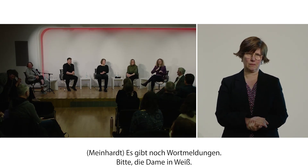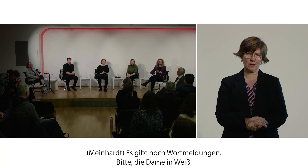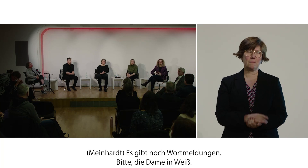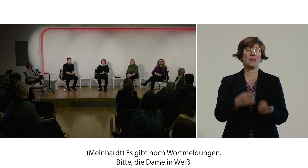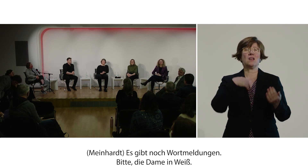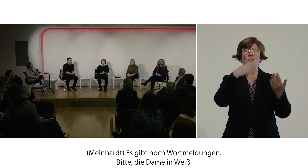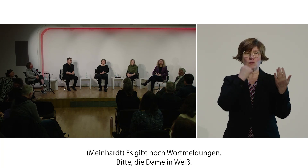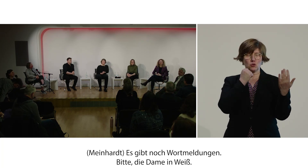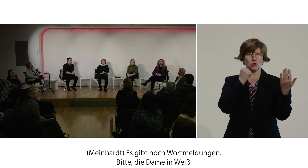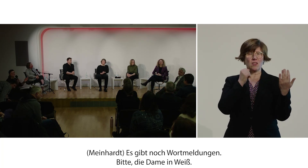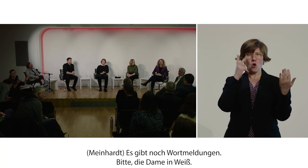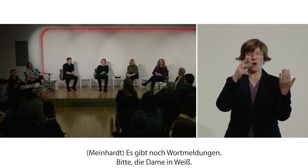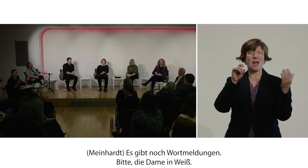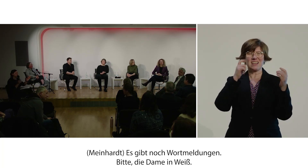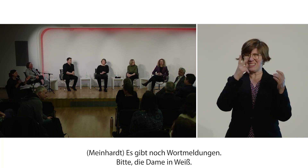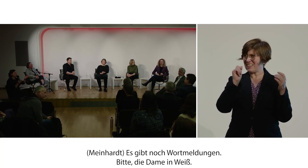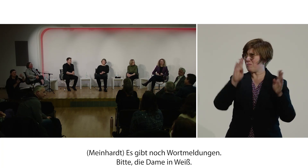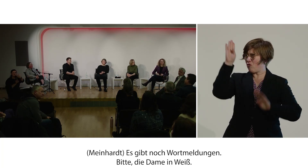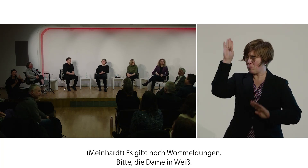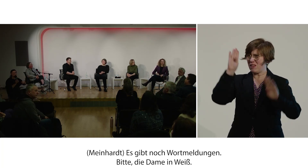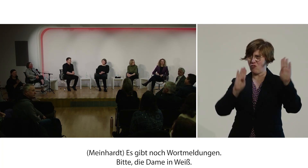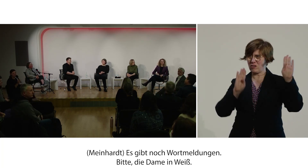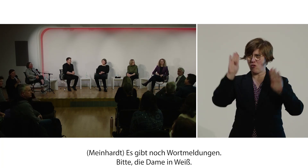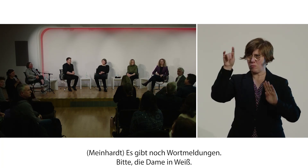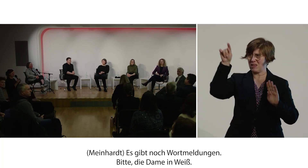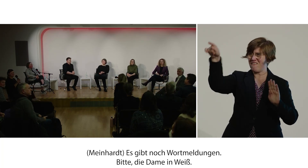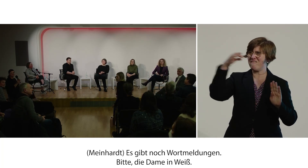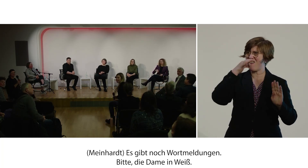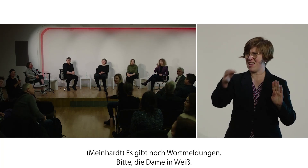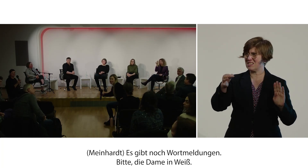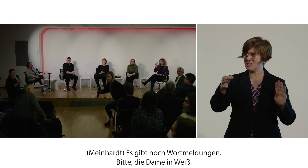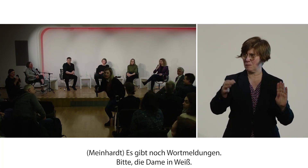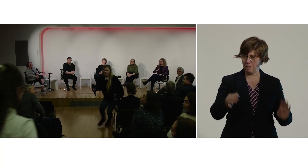Ja, ich habe jetzt noch gesehen, es gibt noch Wortmeldungen. Bitte die Dame in Weiß.